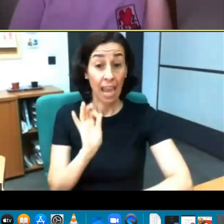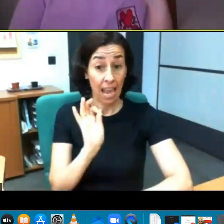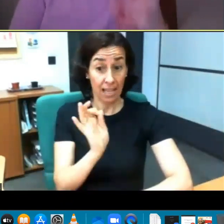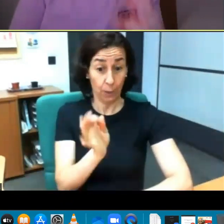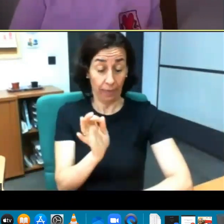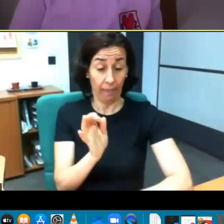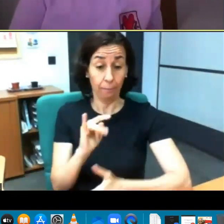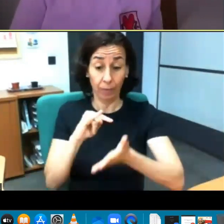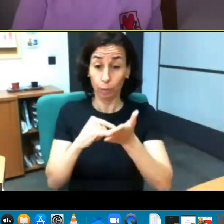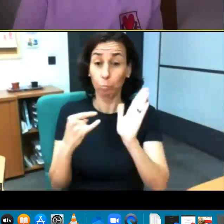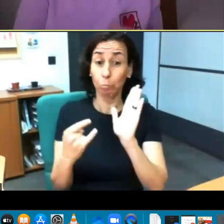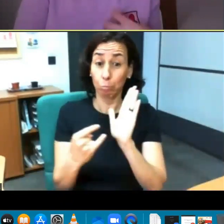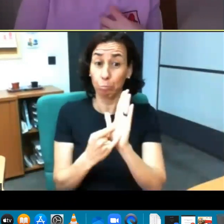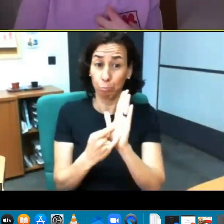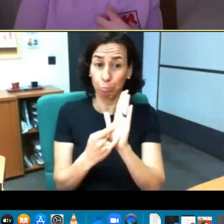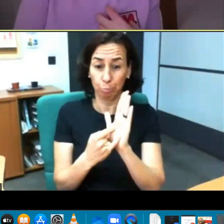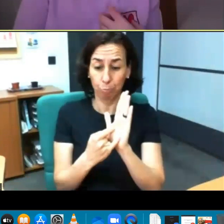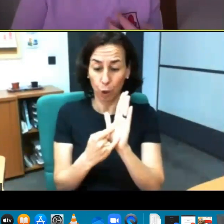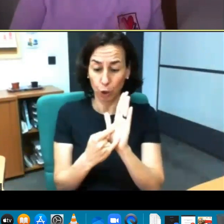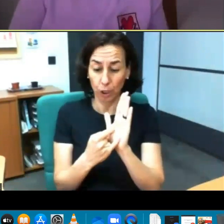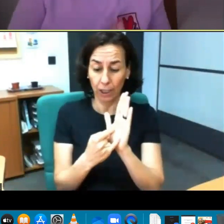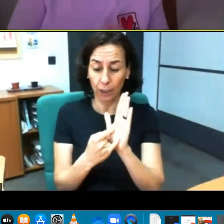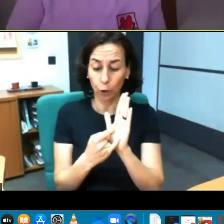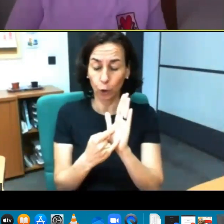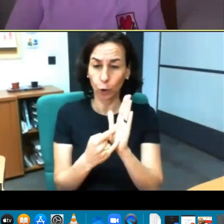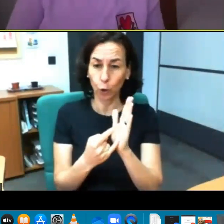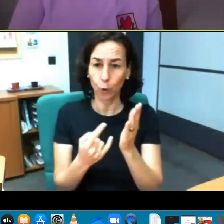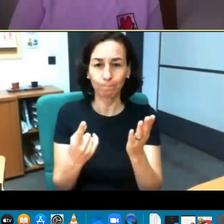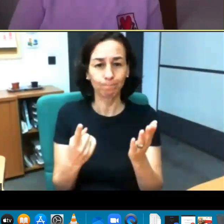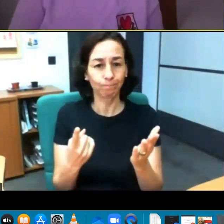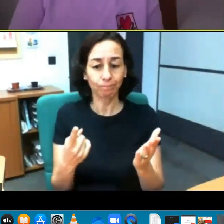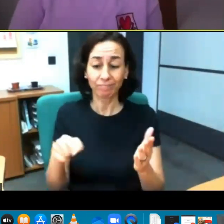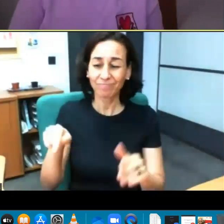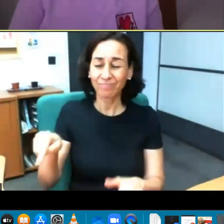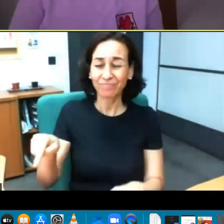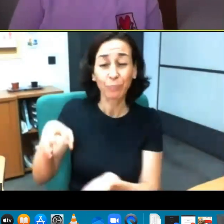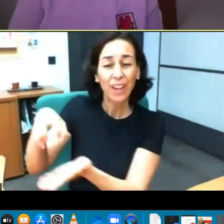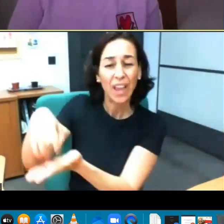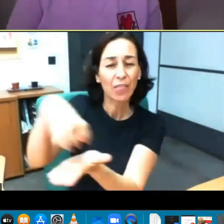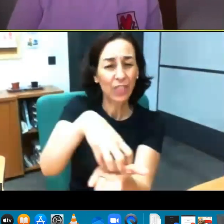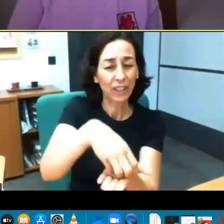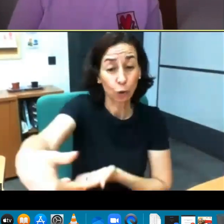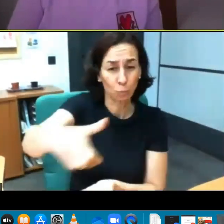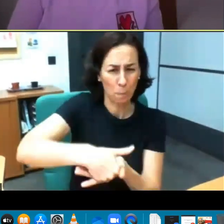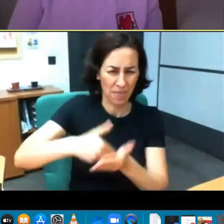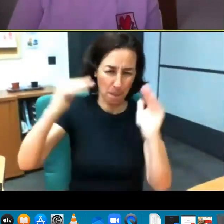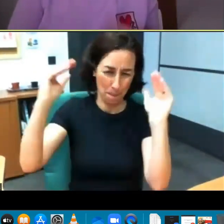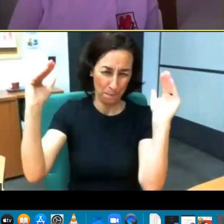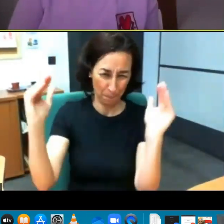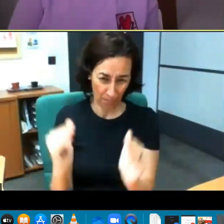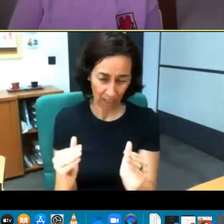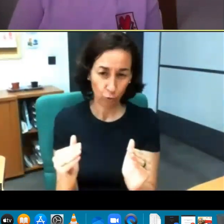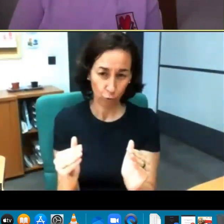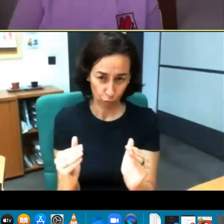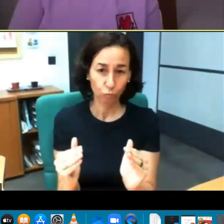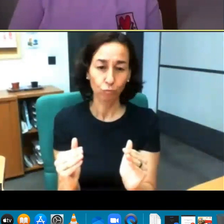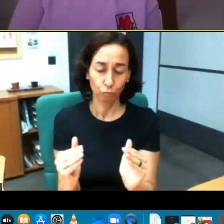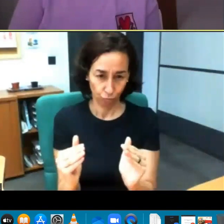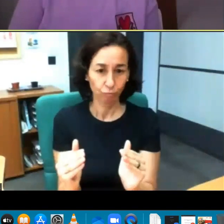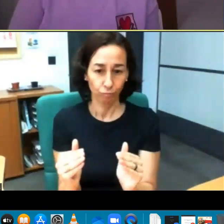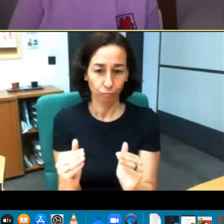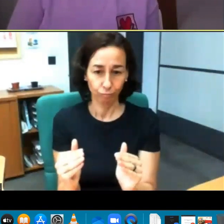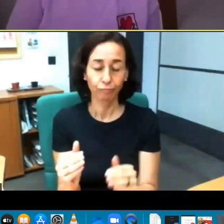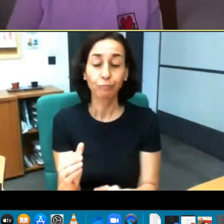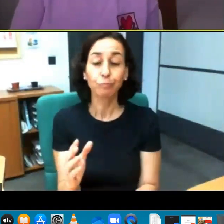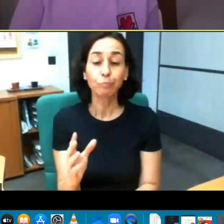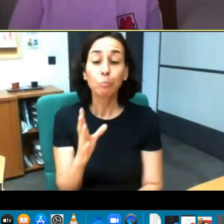no nos insisten tanto desde los centros en poder realizarlo, y eso también es importante tenerlo en cuenta, porque parece